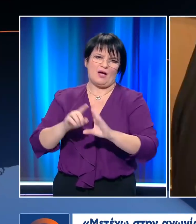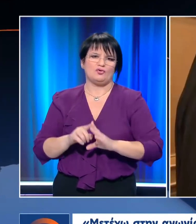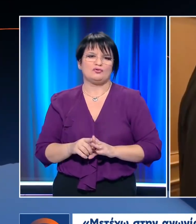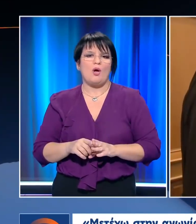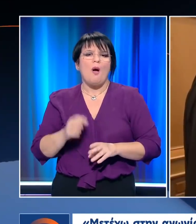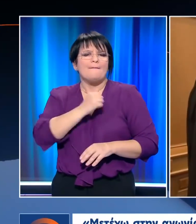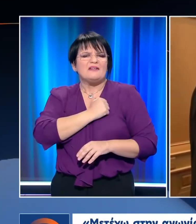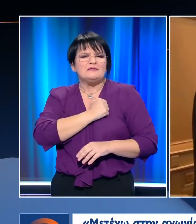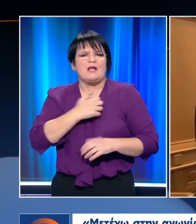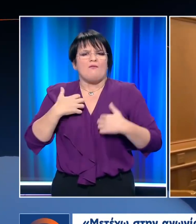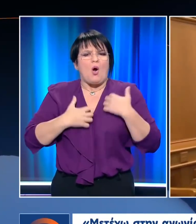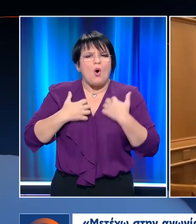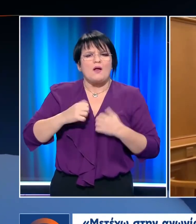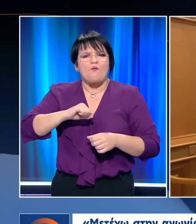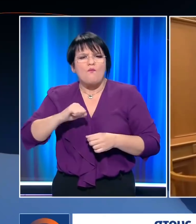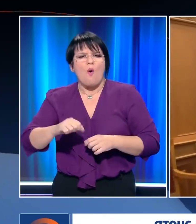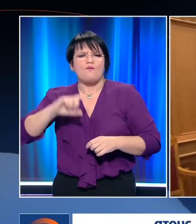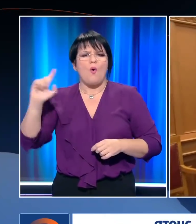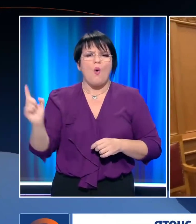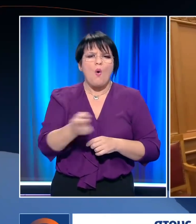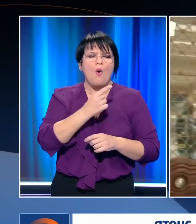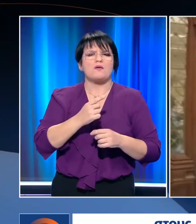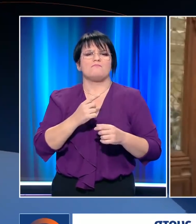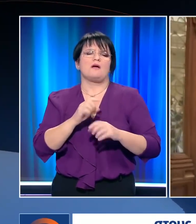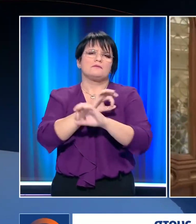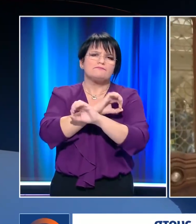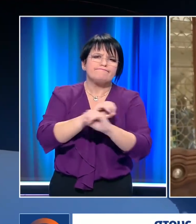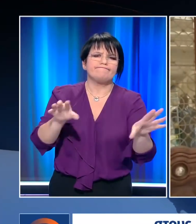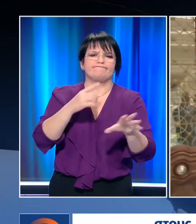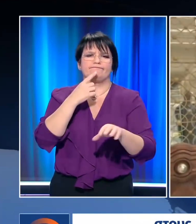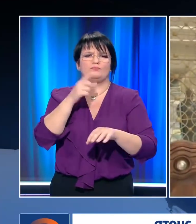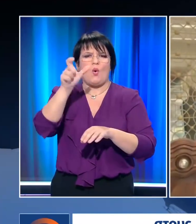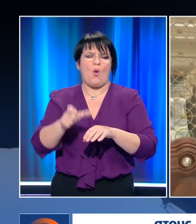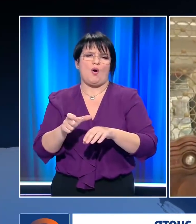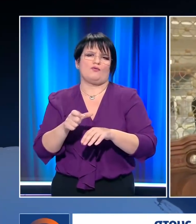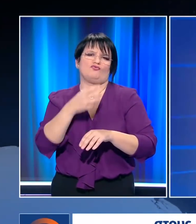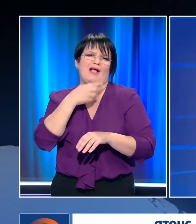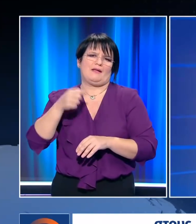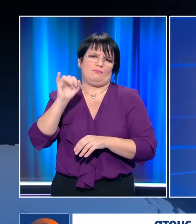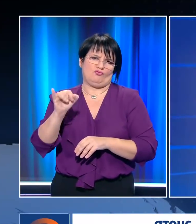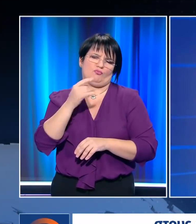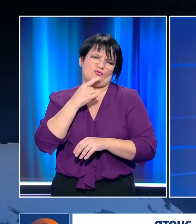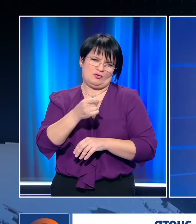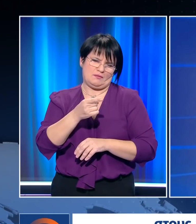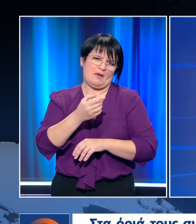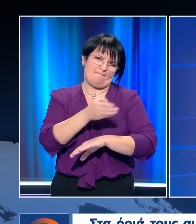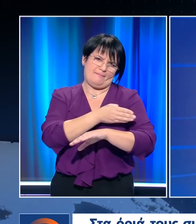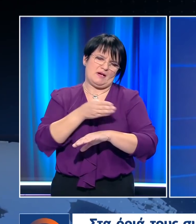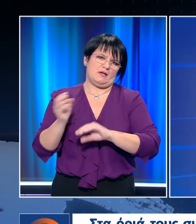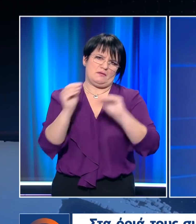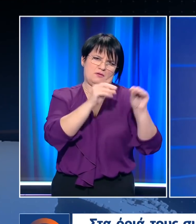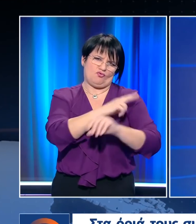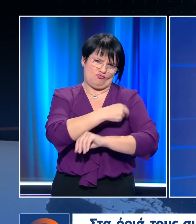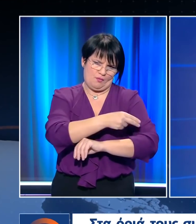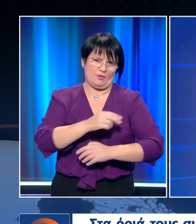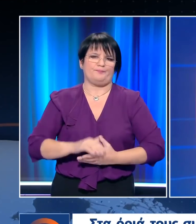Θεό όλοι θα υπερνικήσουμε, τόνισε ο Αρχιεπίσκοπος στους στενούς του συνεργάτες λίγο πριν από την εισαγωγή του στο νοσοκομείο. Στα ωριά του